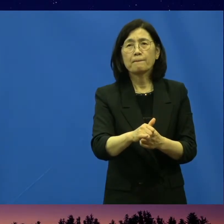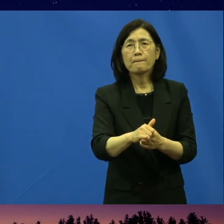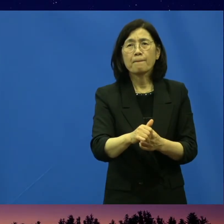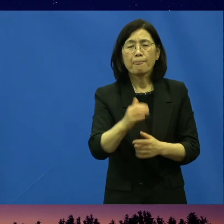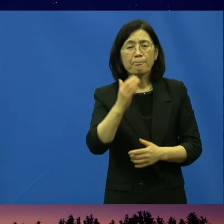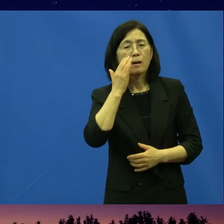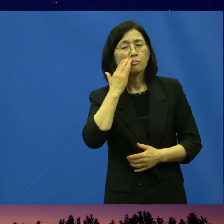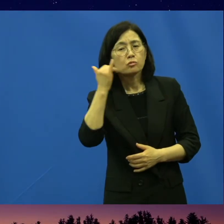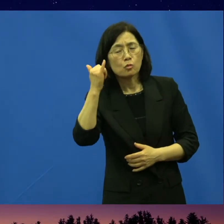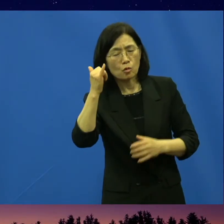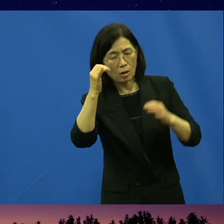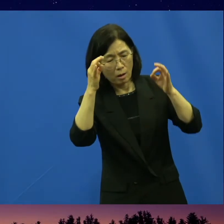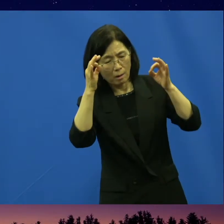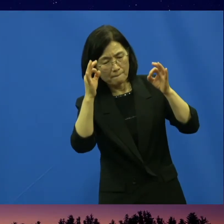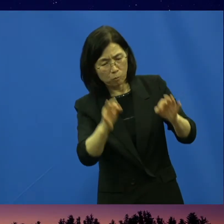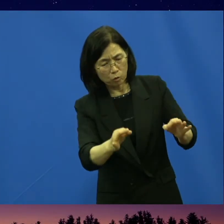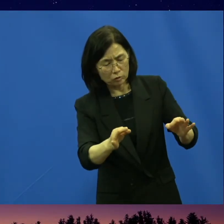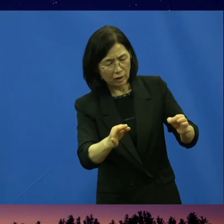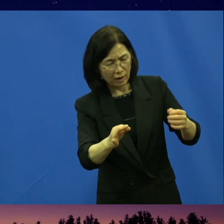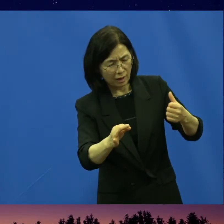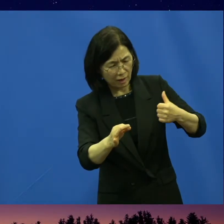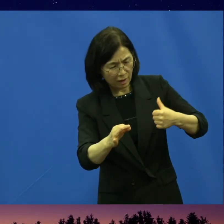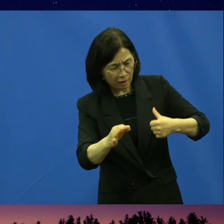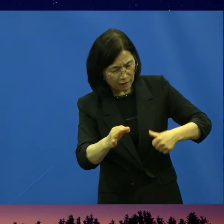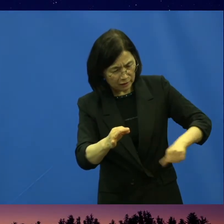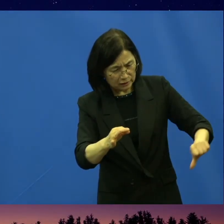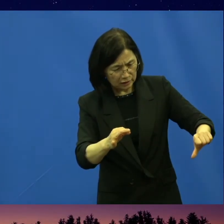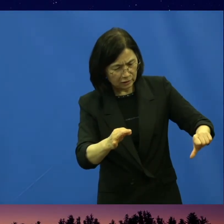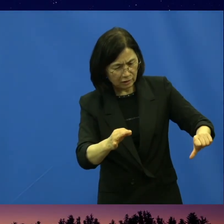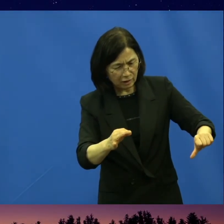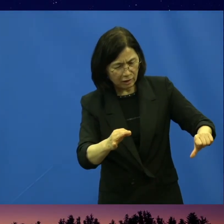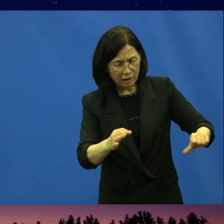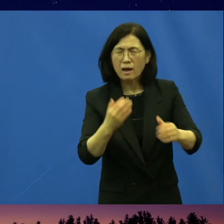부모가 보기에는 아직도 그 기도를 받아